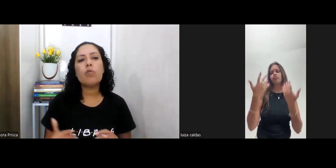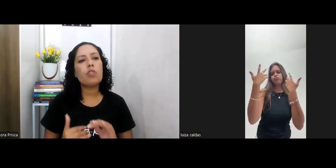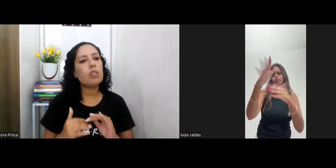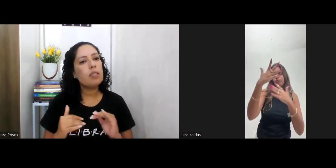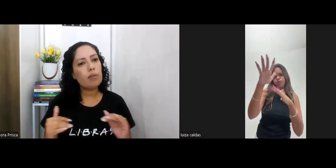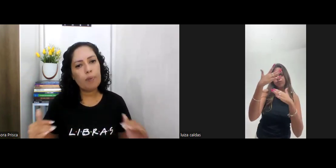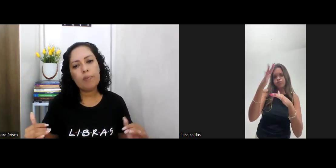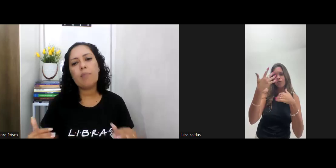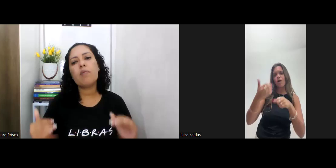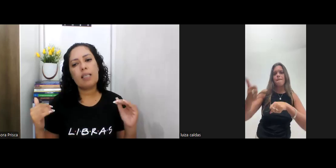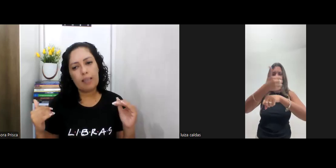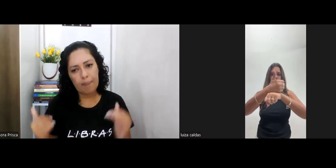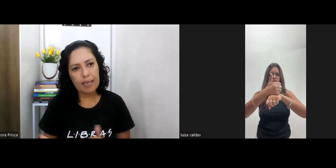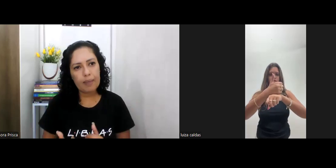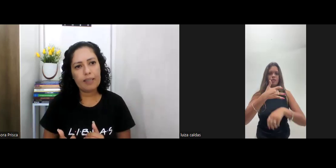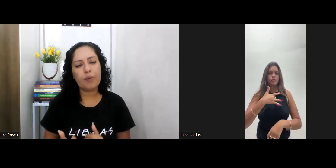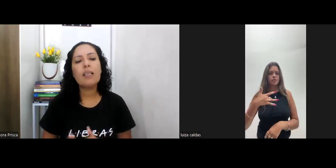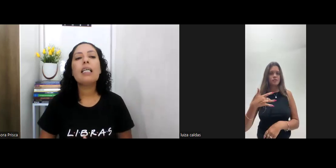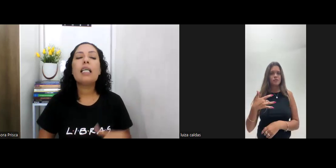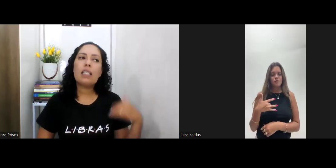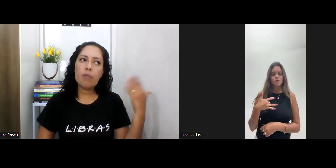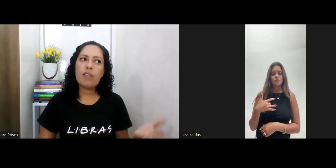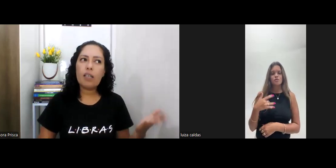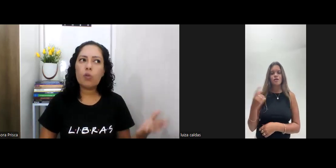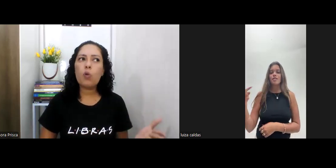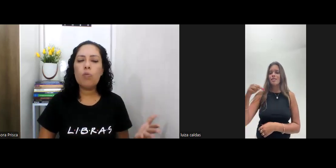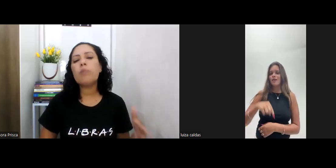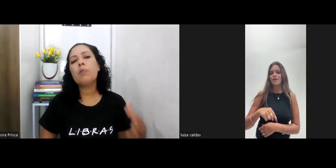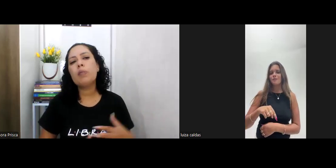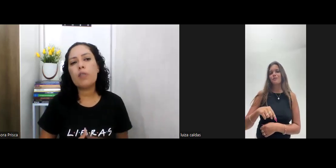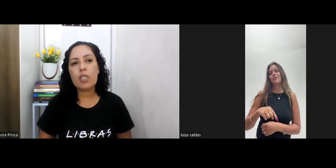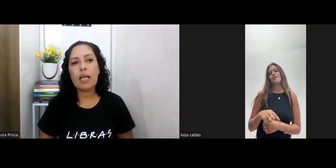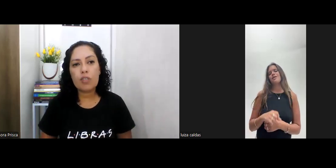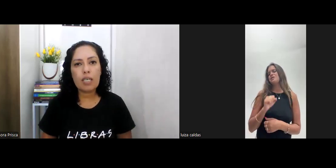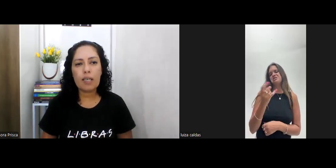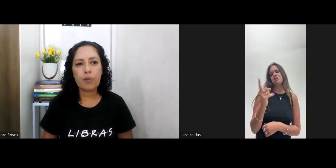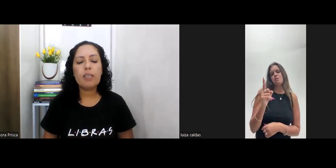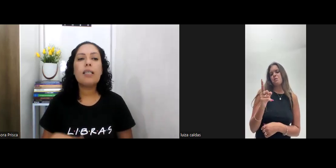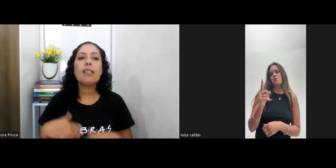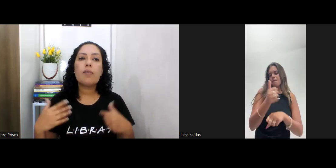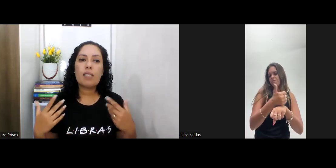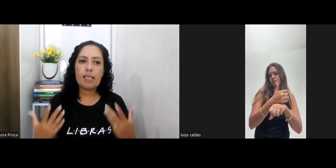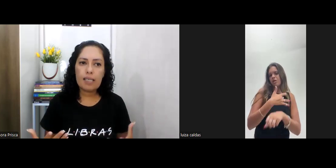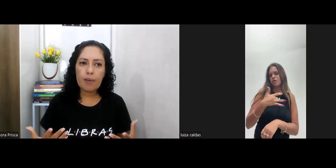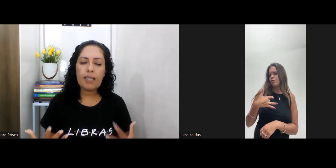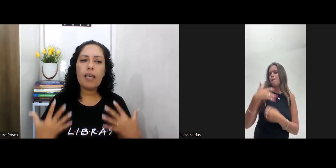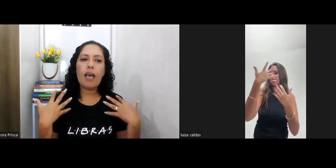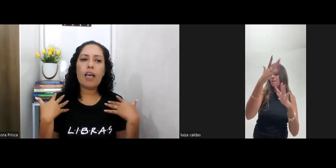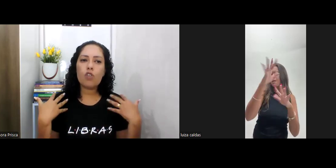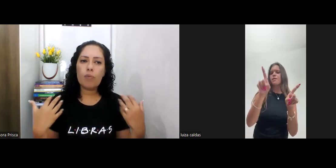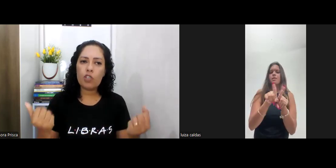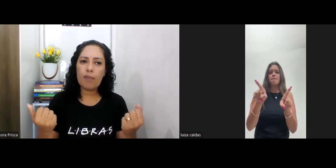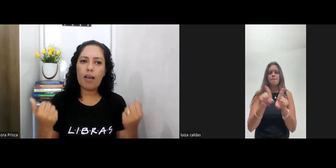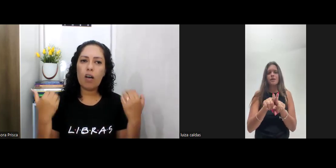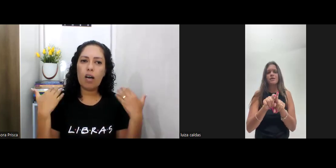é da saúde, não tem problema, você também aprendeu. E também vai ter turma para o público em geral em janeiro. Se você quiser aprender,